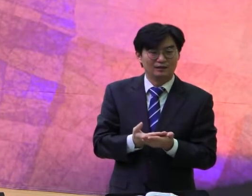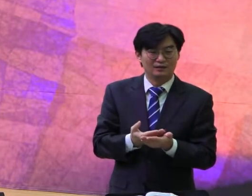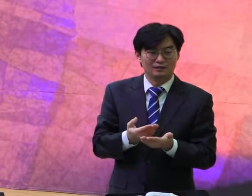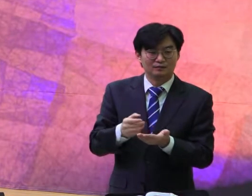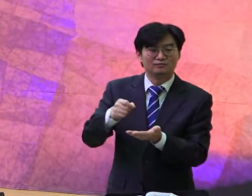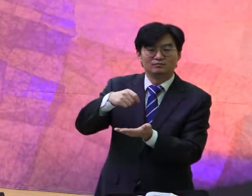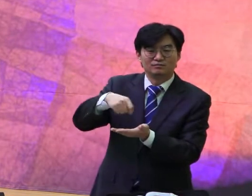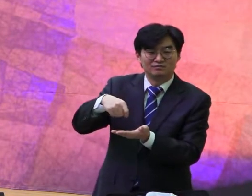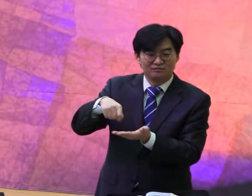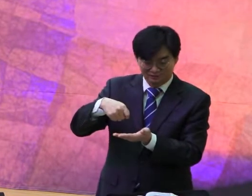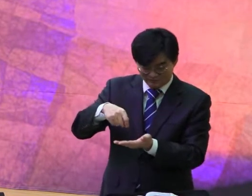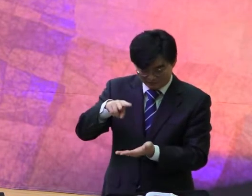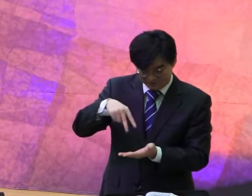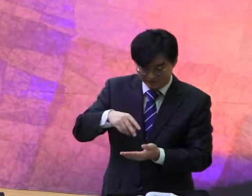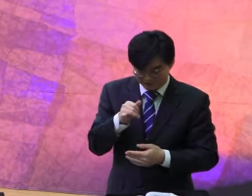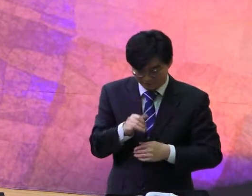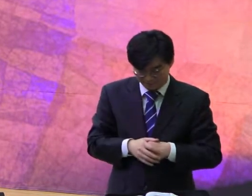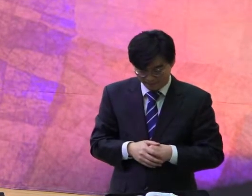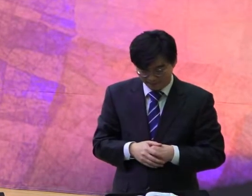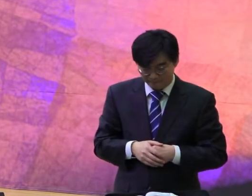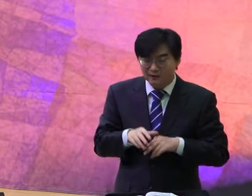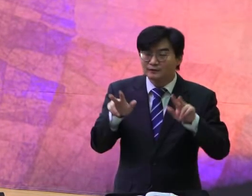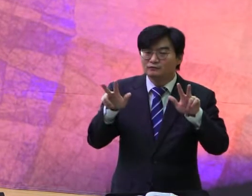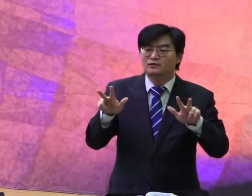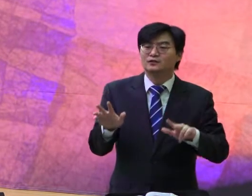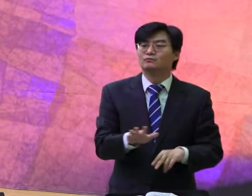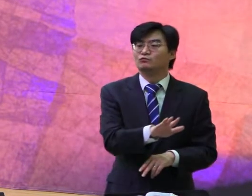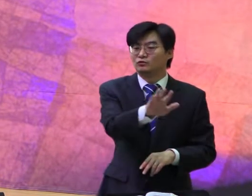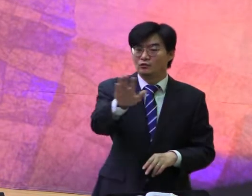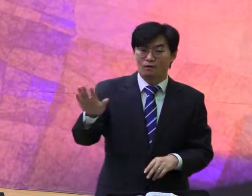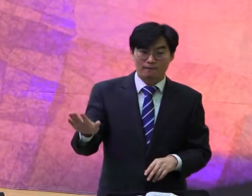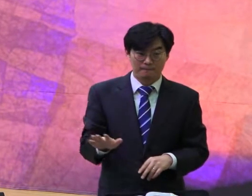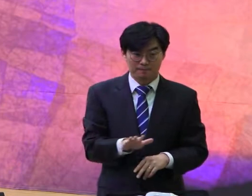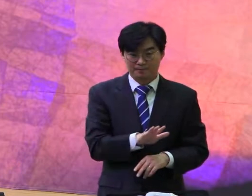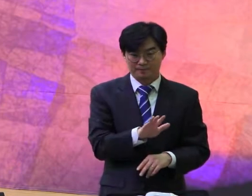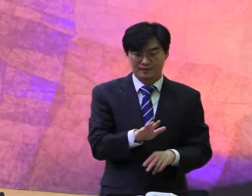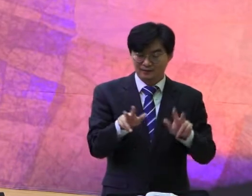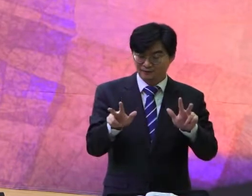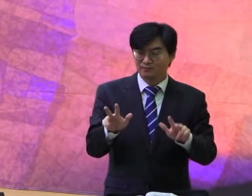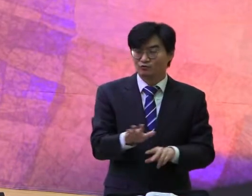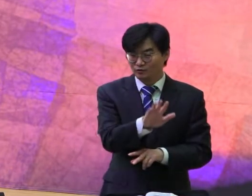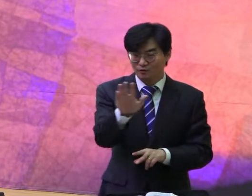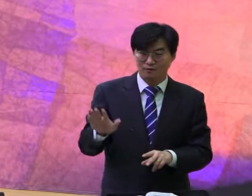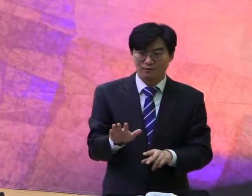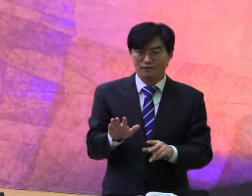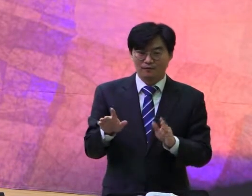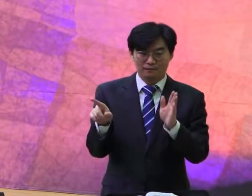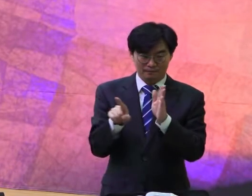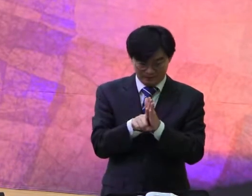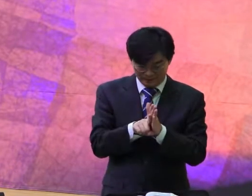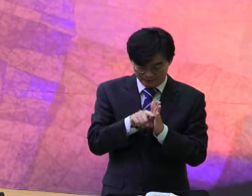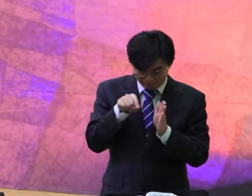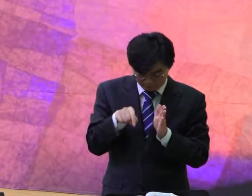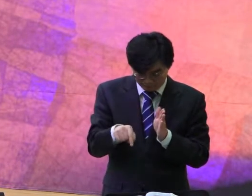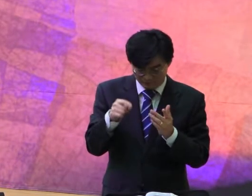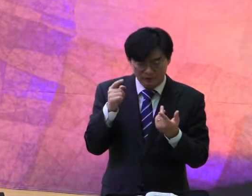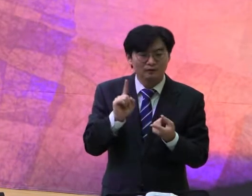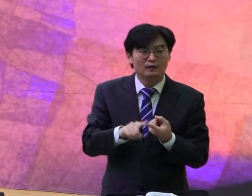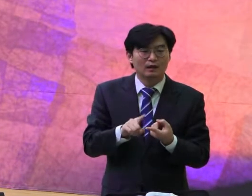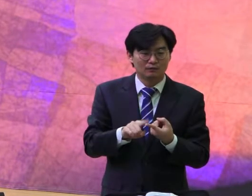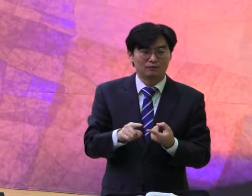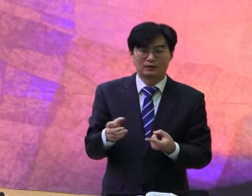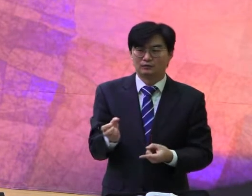우리도 과거의 초대교회 성도님들처럼 또 그 이후에 믿음의 선진들처럼 우리도 똑같이 세상을 다 이기고 싶어 합니다.